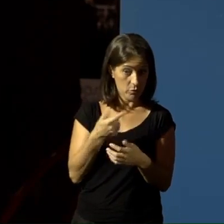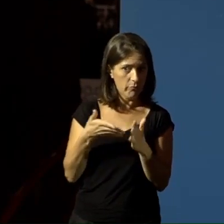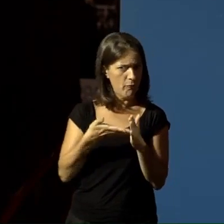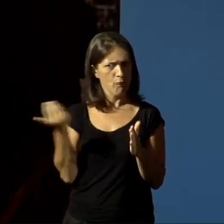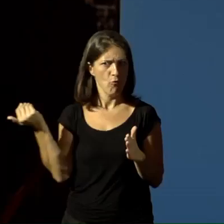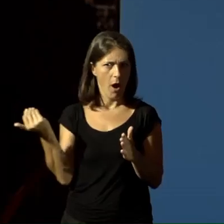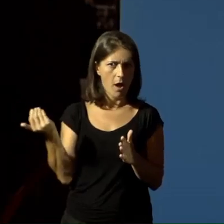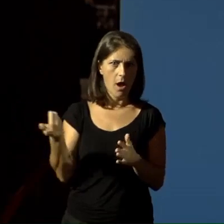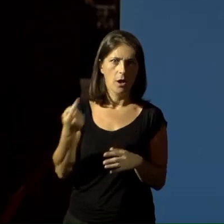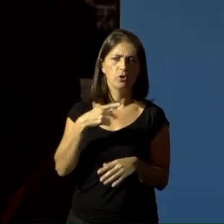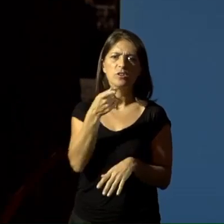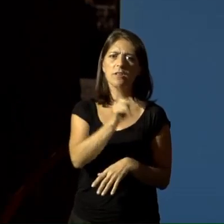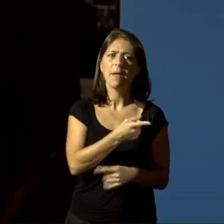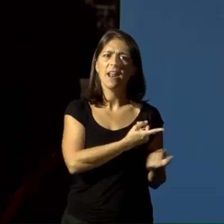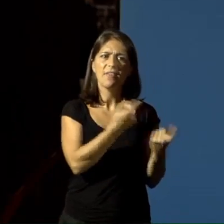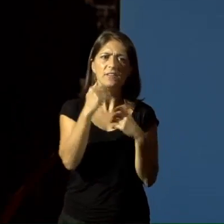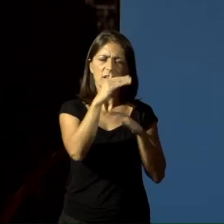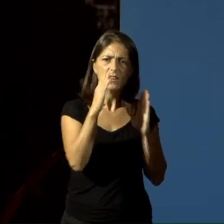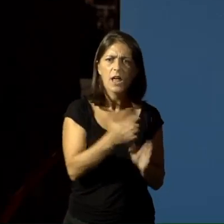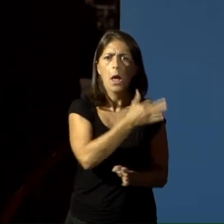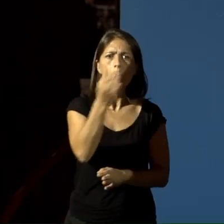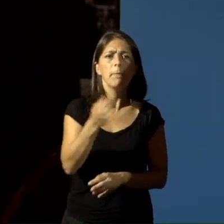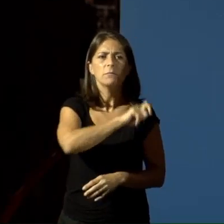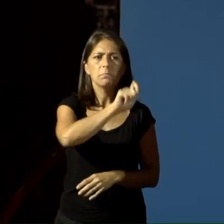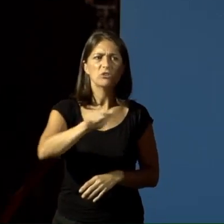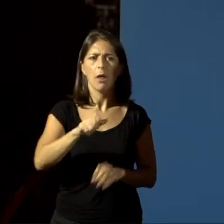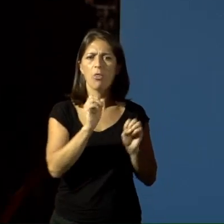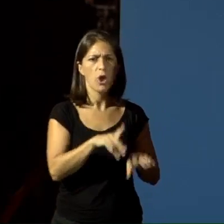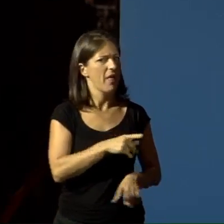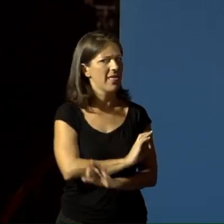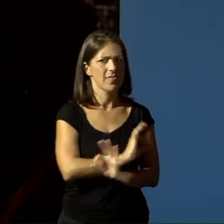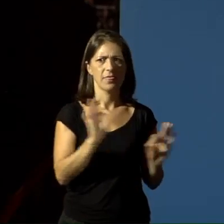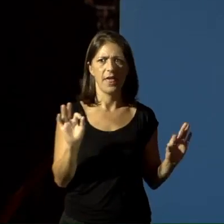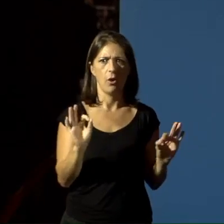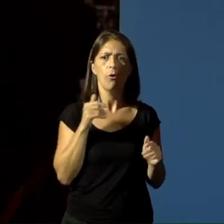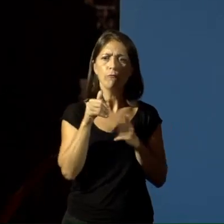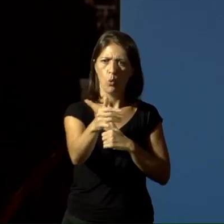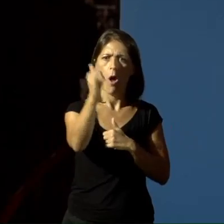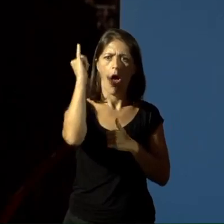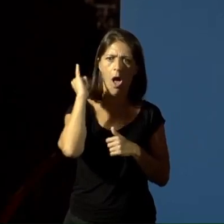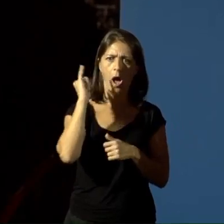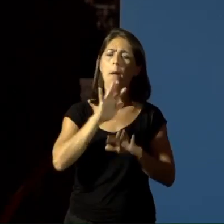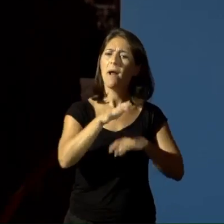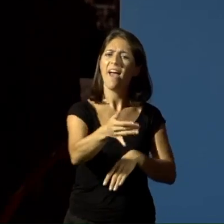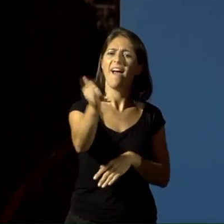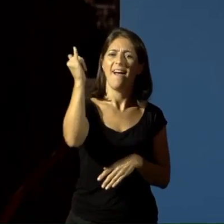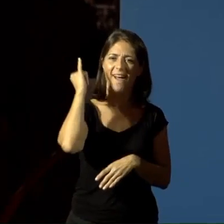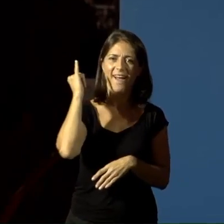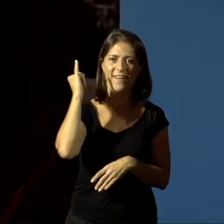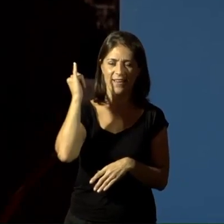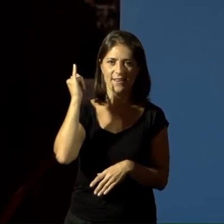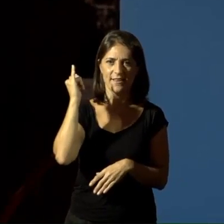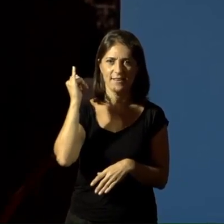todos, atender as necesidades e que non quede ninguén fora. Hai futuro, amigas, hai Marea,